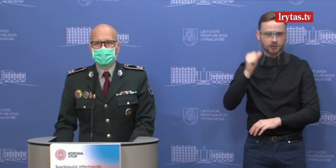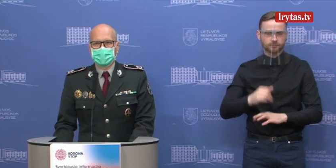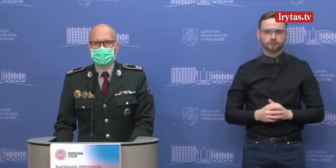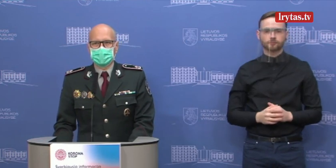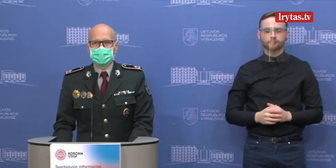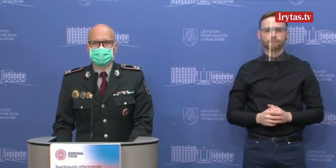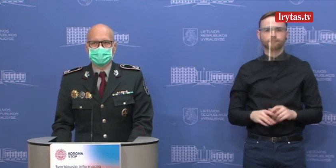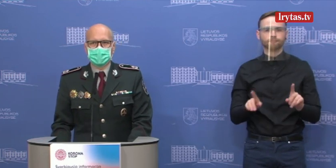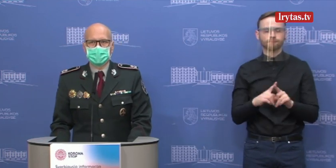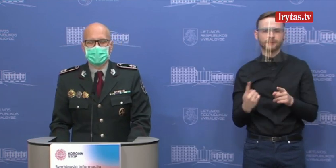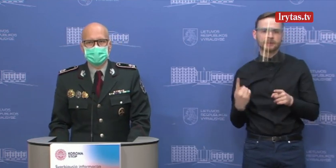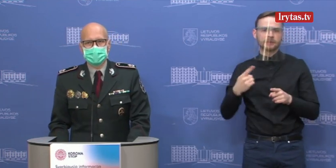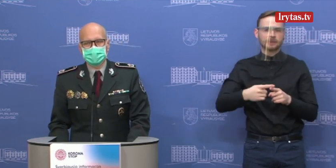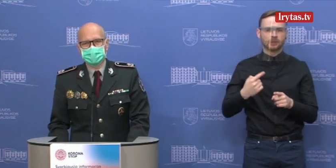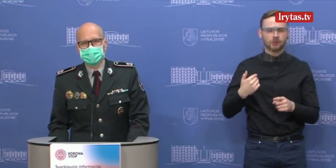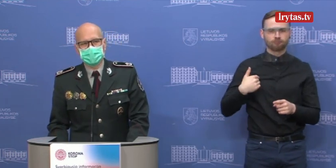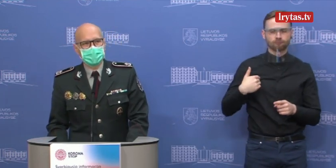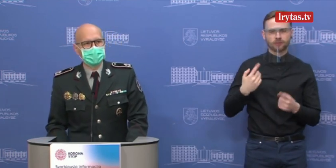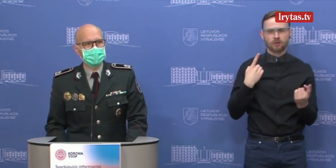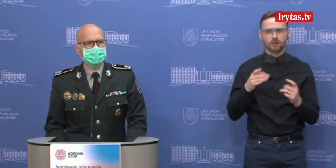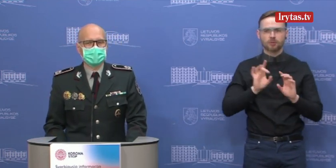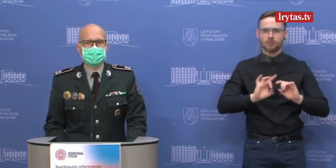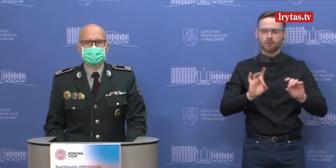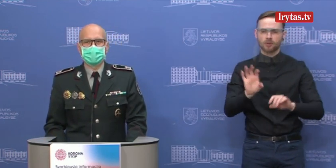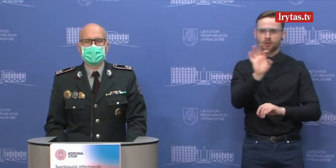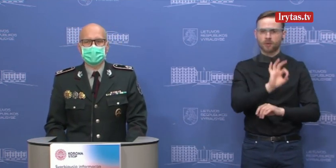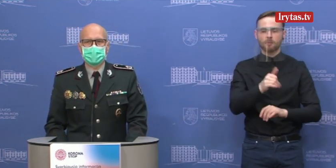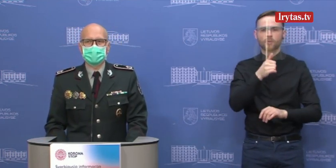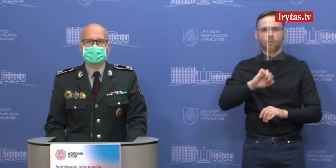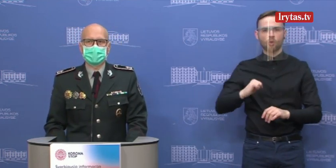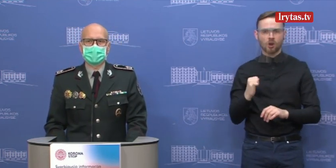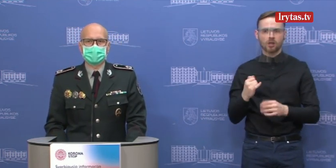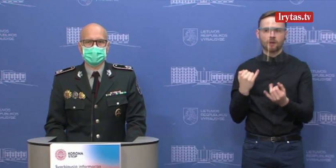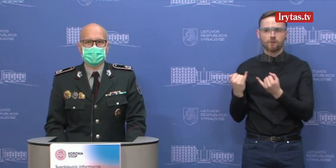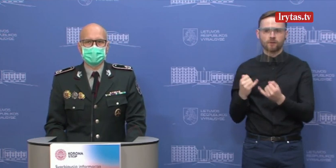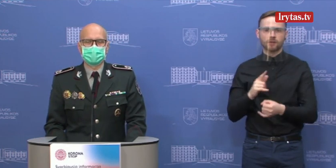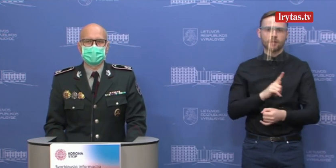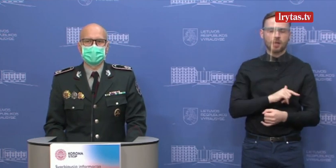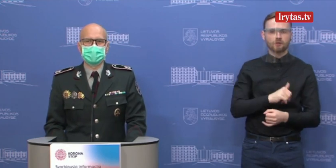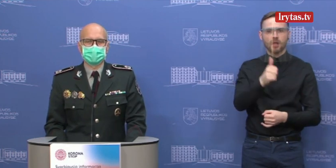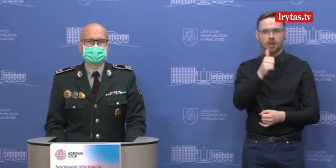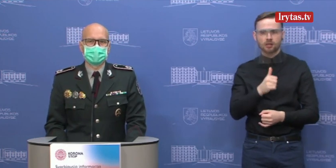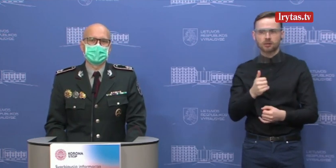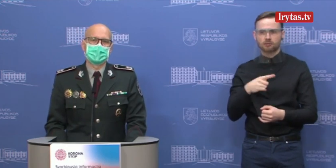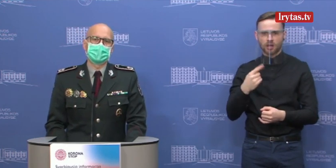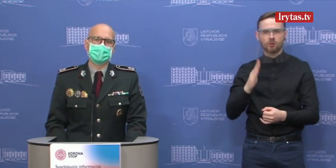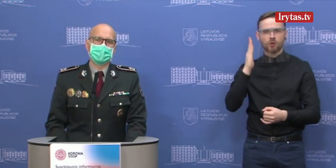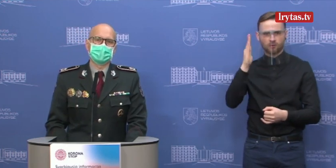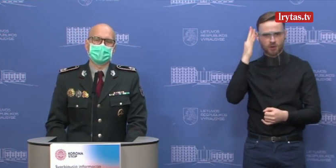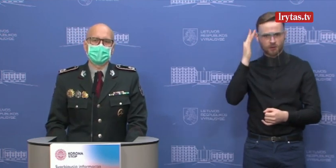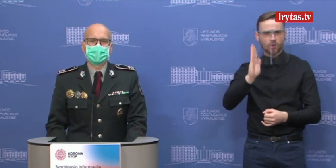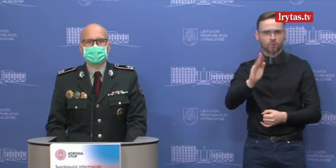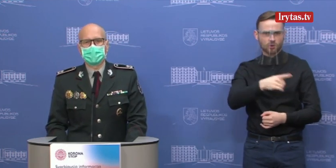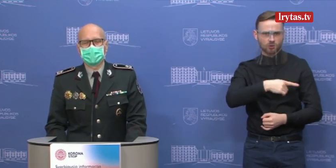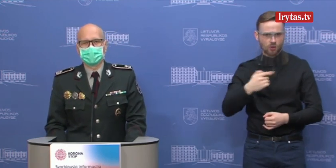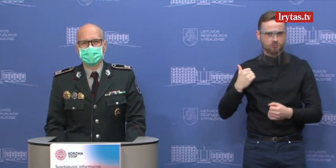norėčiau pasakyti, kad kalbėdami su mūsų kolegomis Latvijoje ir Estijoje mes tikrai neprognozuojam labai didelių srautų, ypač